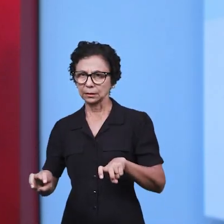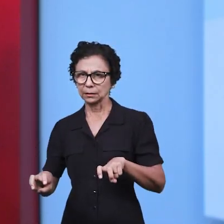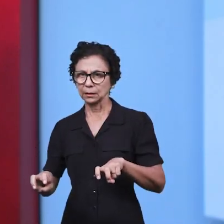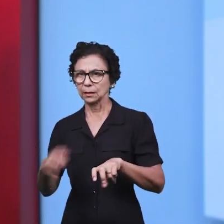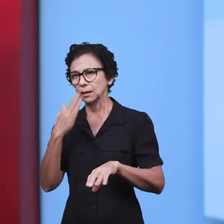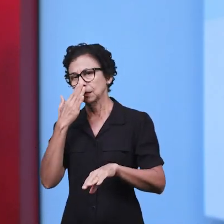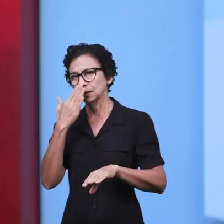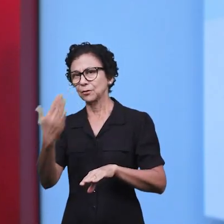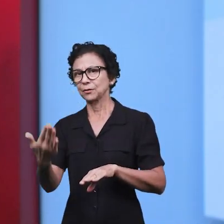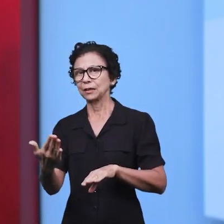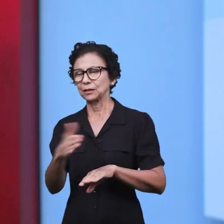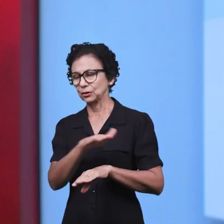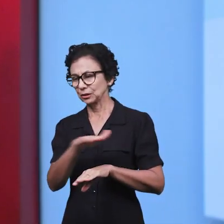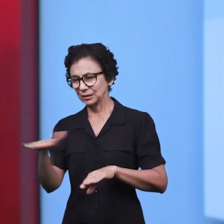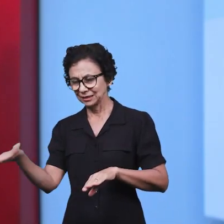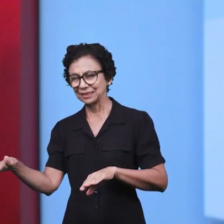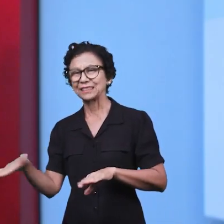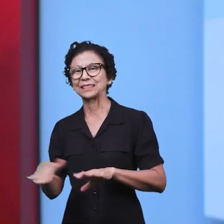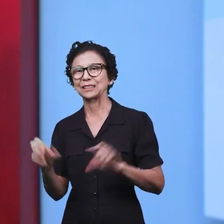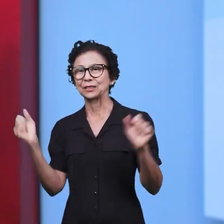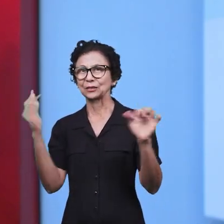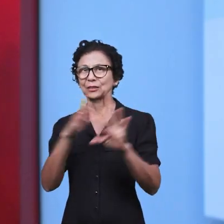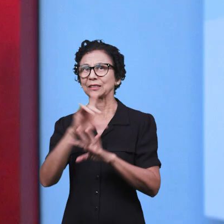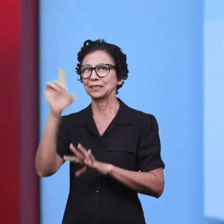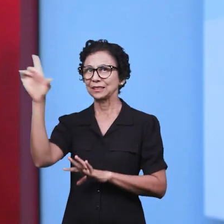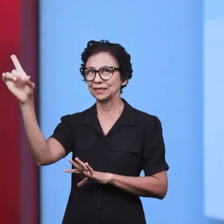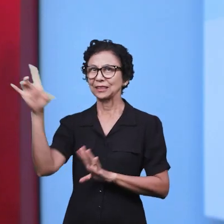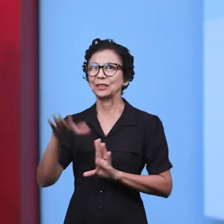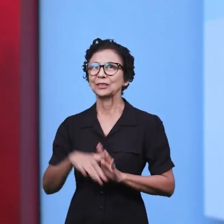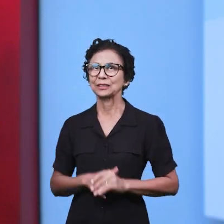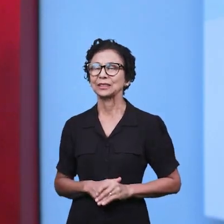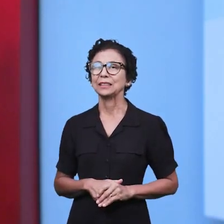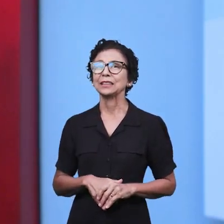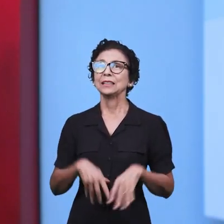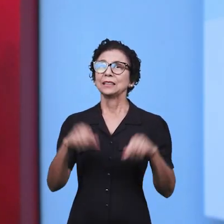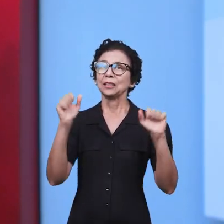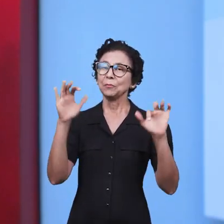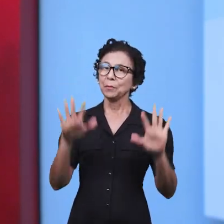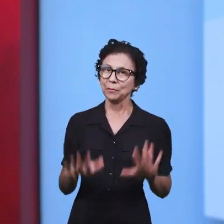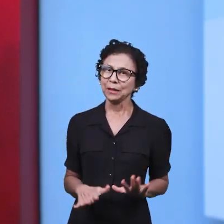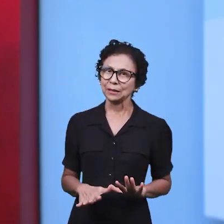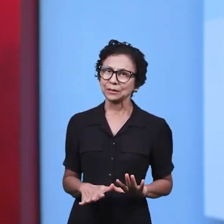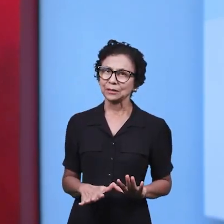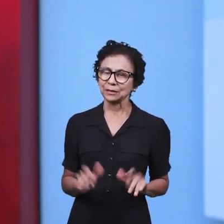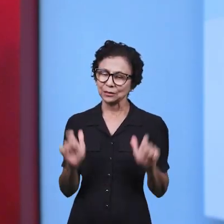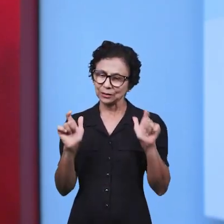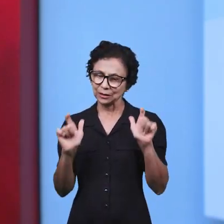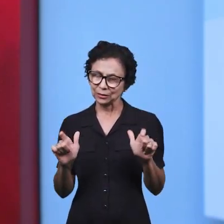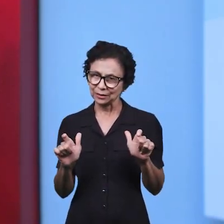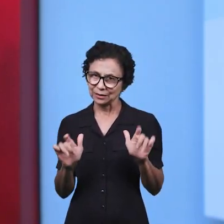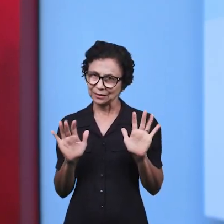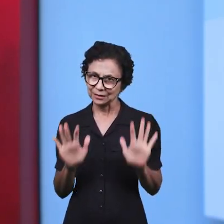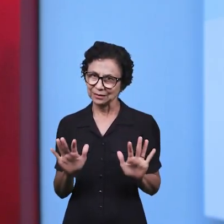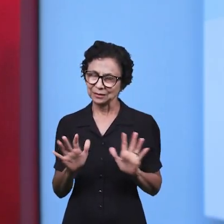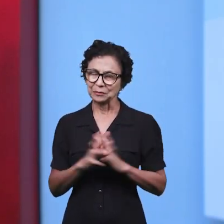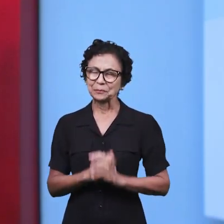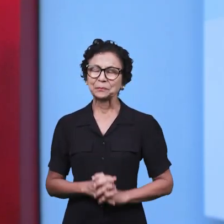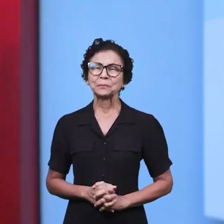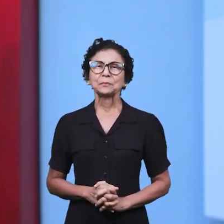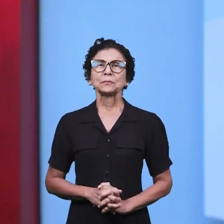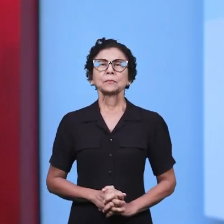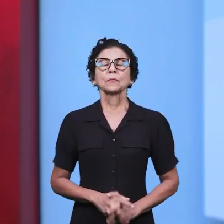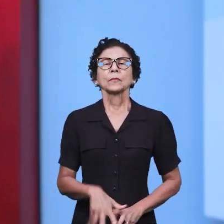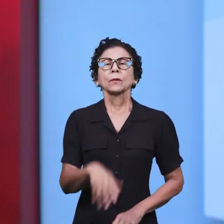glória a Deus. Sim. E elas recebem uma grande bênção, e toda a igreja recebe uma grande bênção por elas estarem ali. Agora vamos pensar